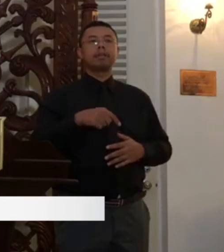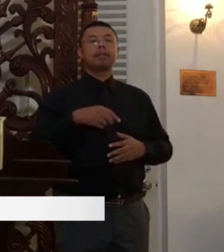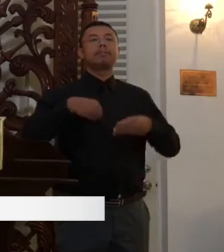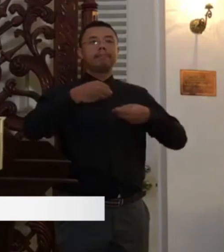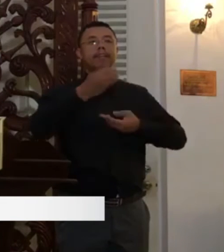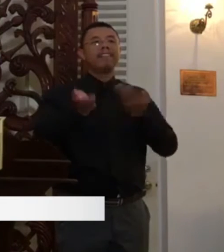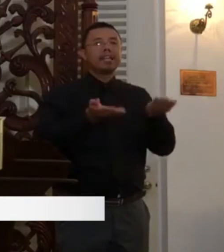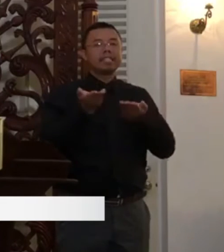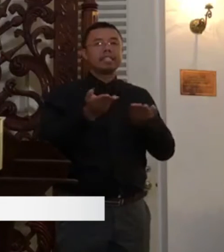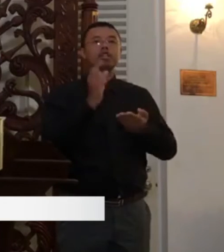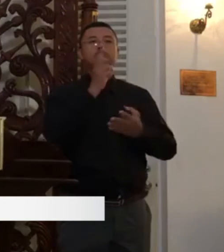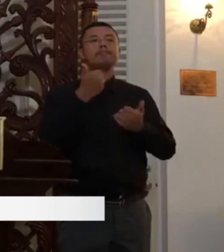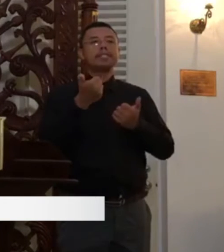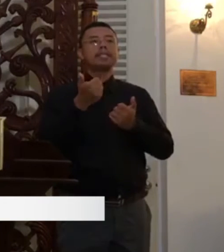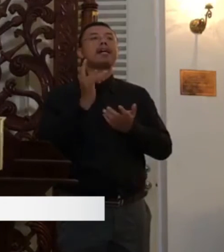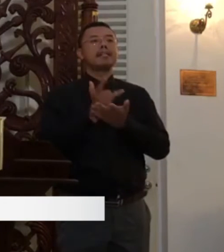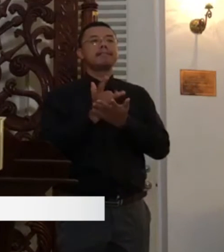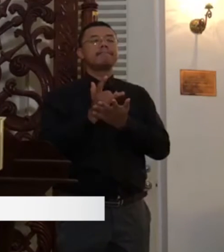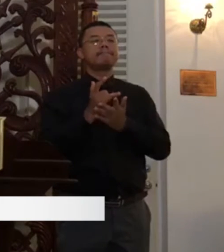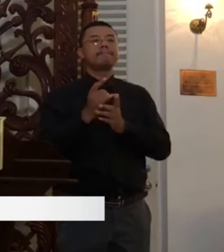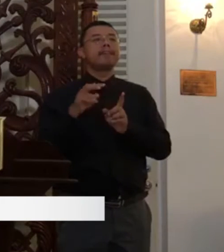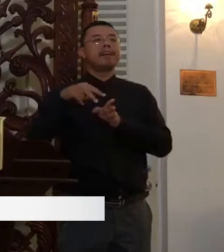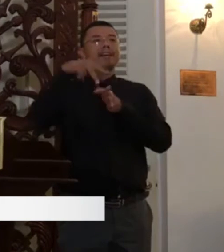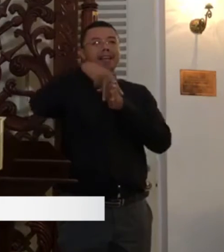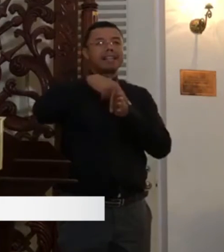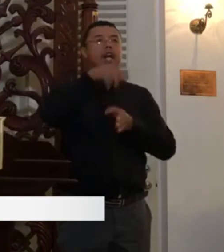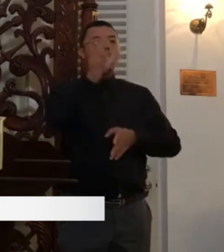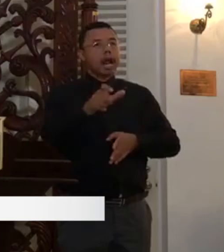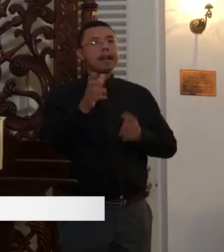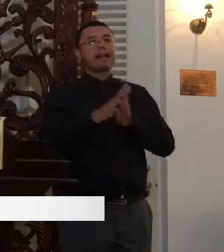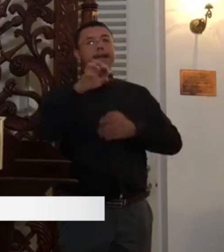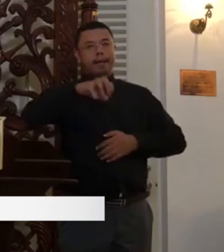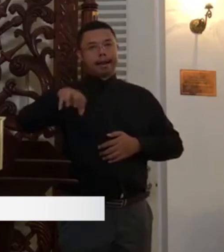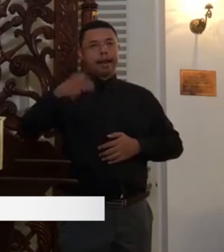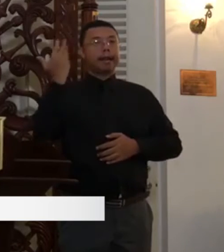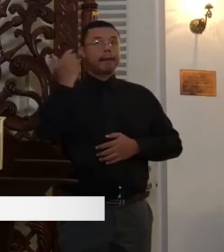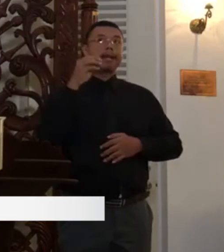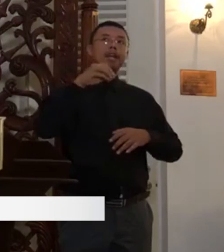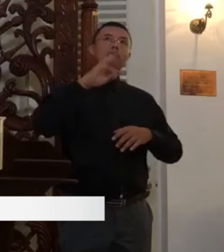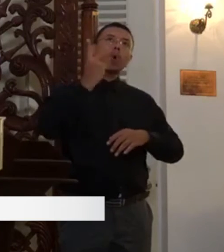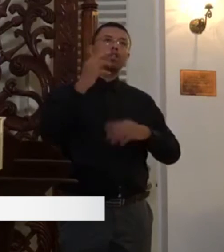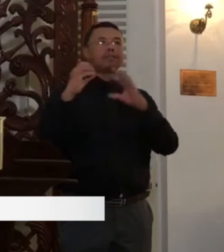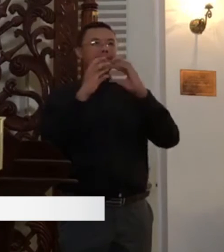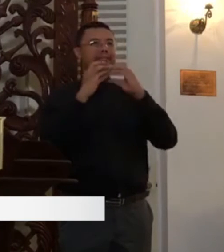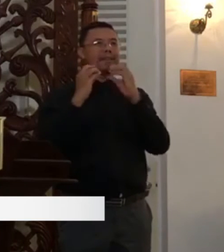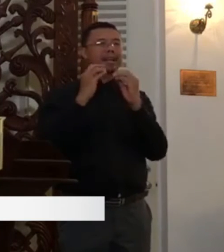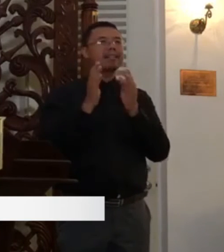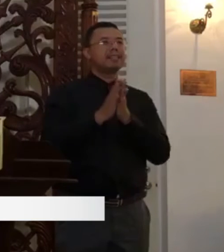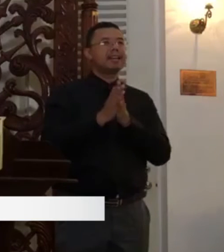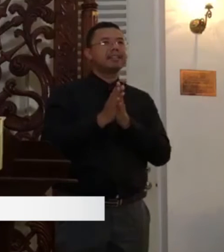fasilitasi untuk bisa mengantar orang dan barang. Kemarin dalam pembicaraan